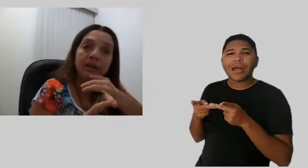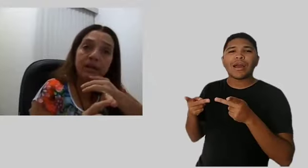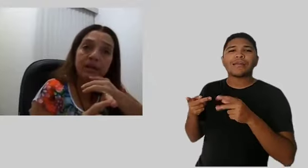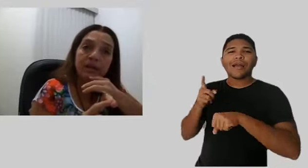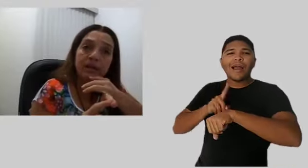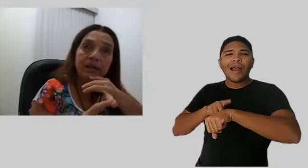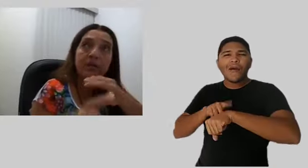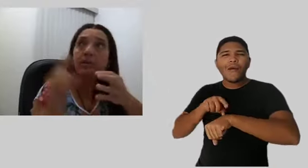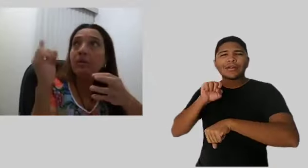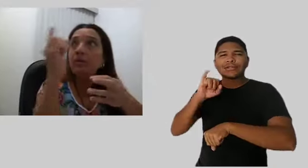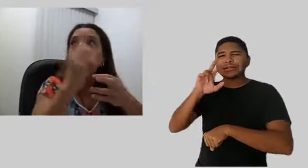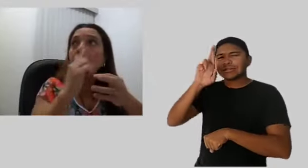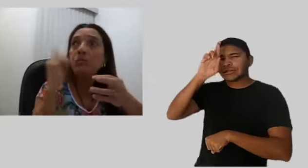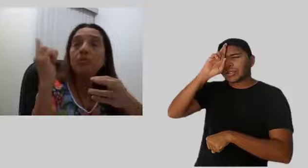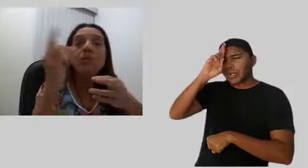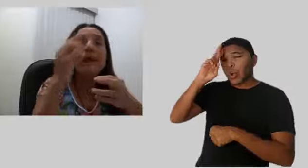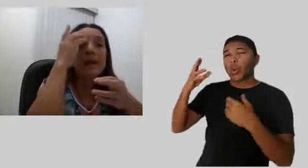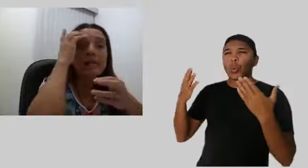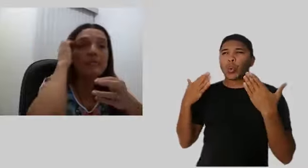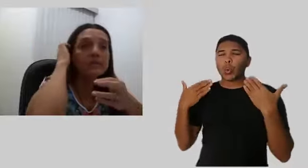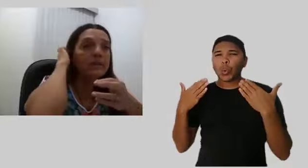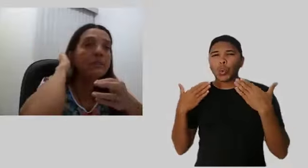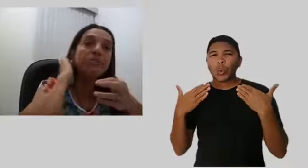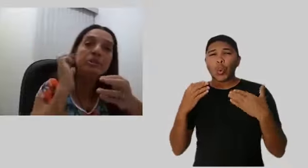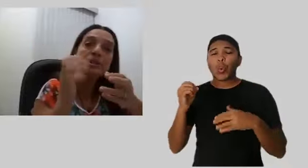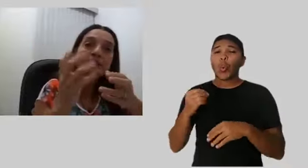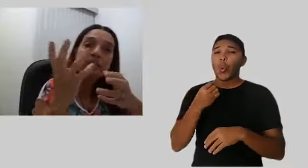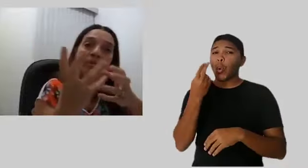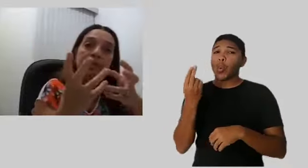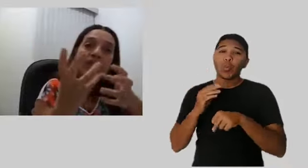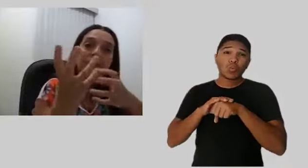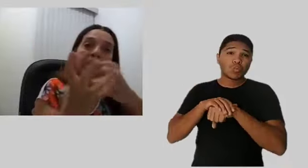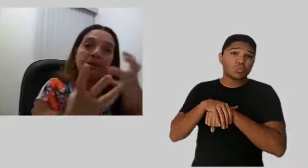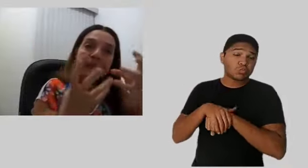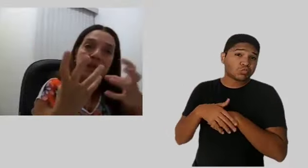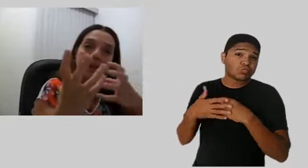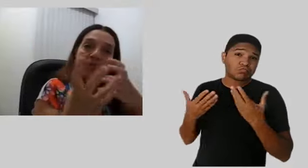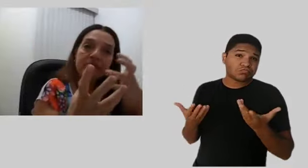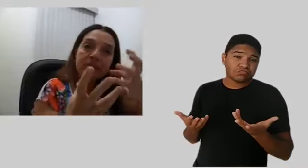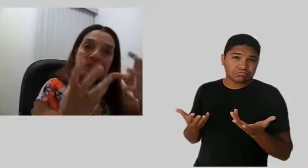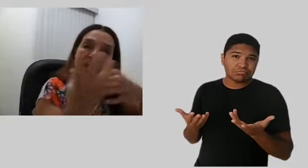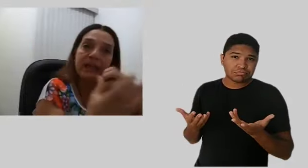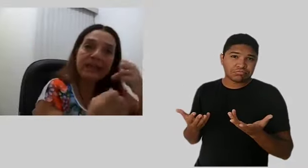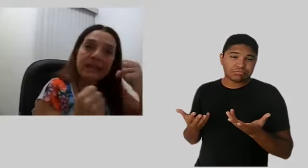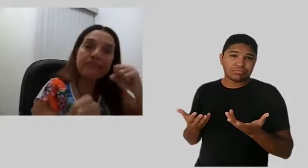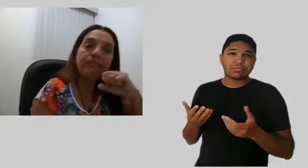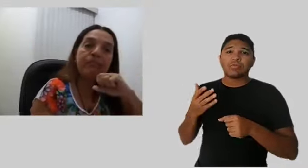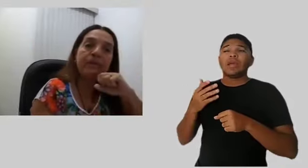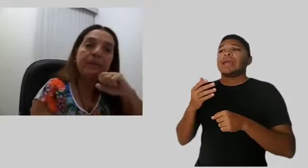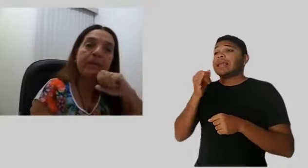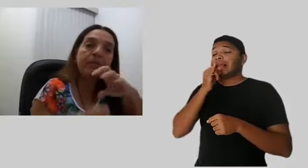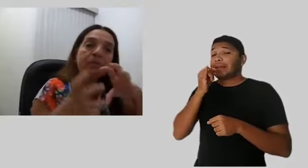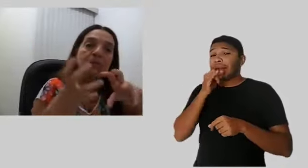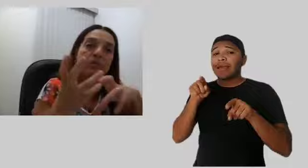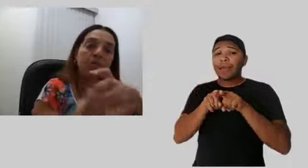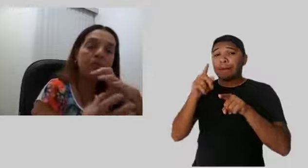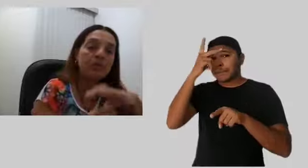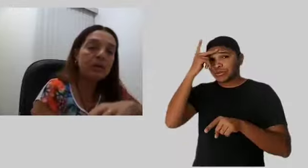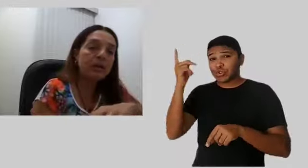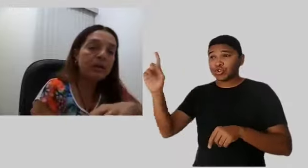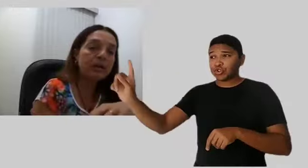a colher, o horário, se é meio-dia, aquele horário, aquela coisa mais quente,